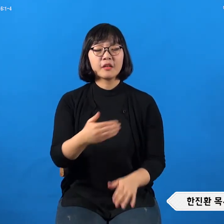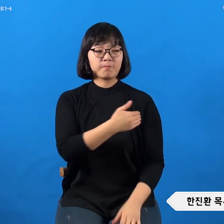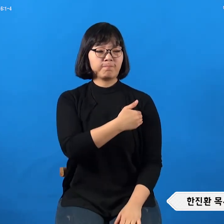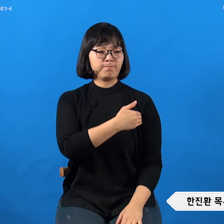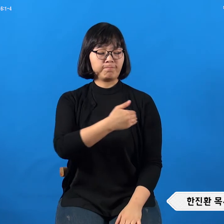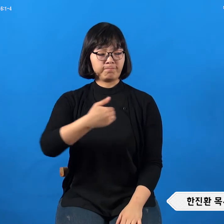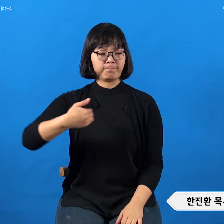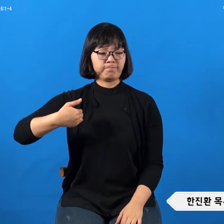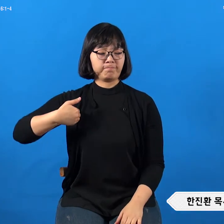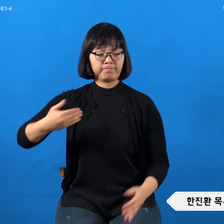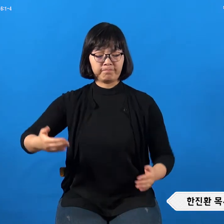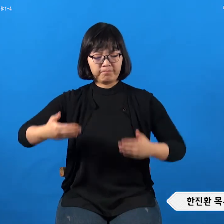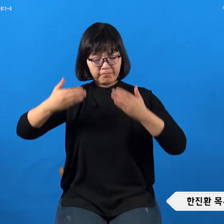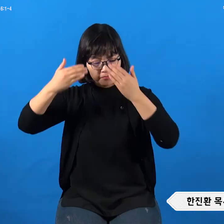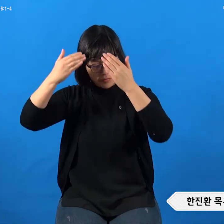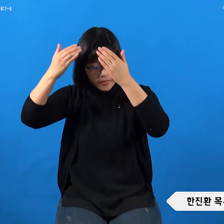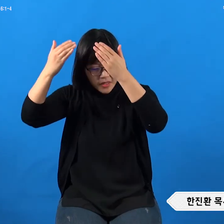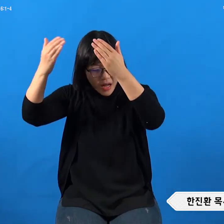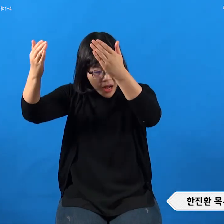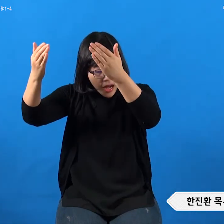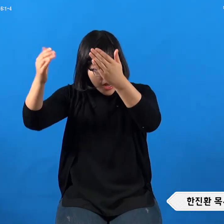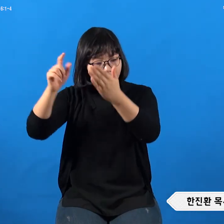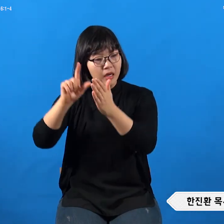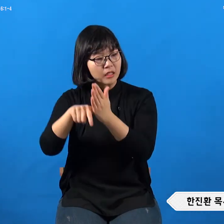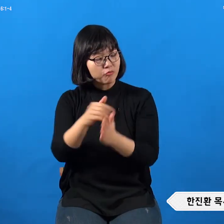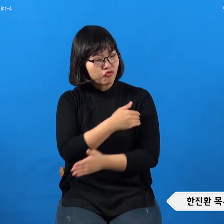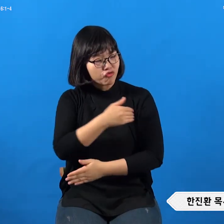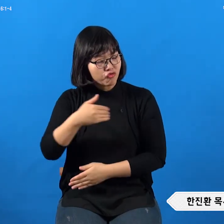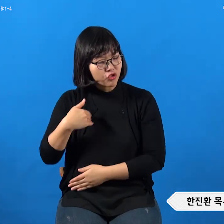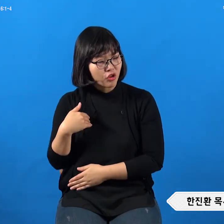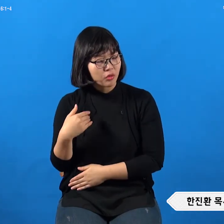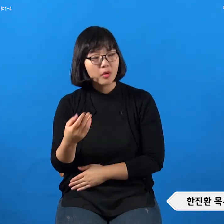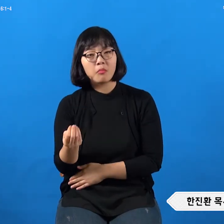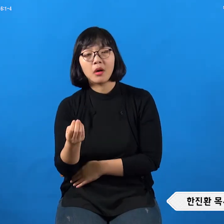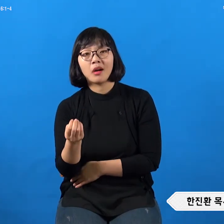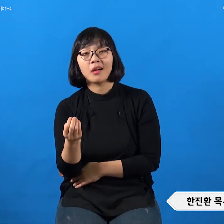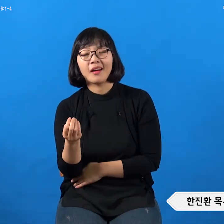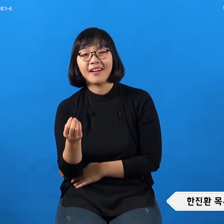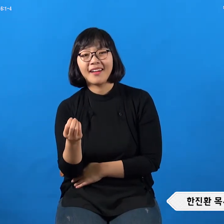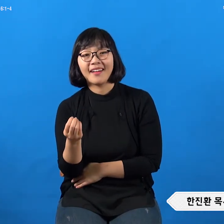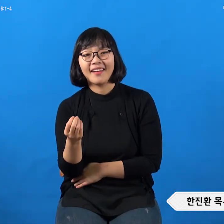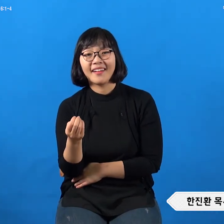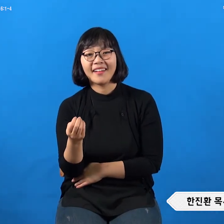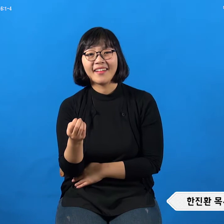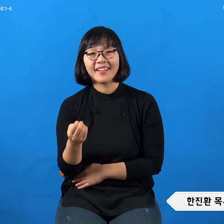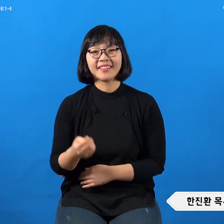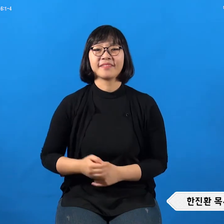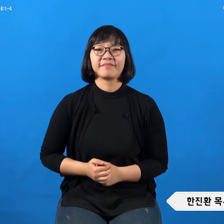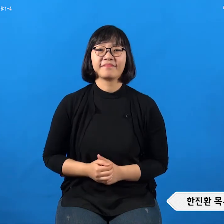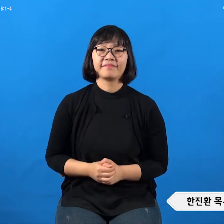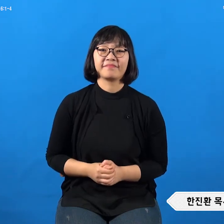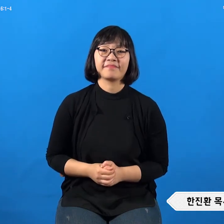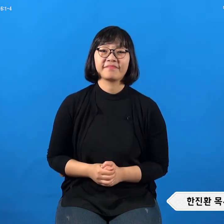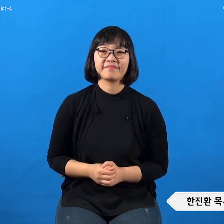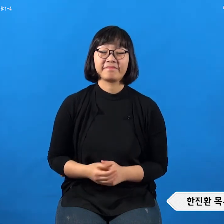풍성히 하라고 하는데 얼마만큼 하는 것이 풍성히 하는 것이냐, 그게 이제 중요하겠죠. 여러분 혹시